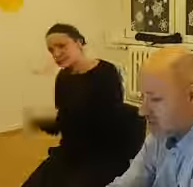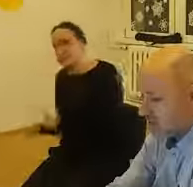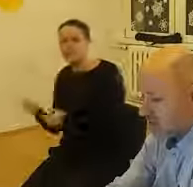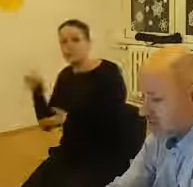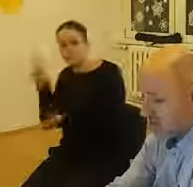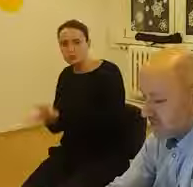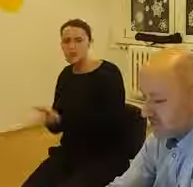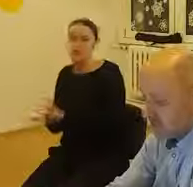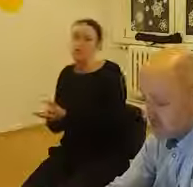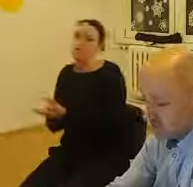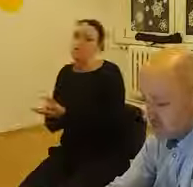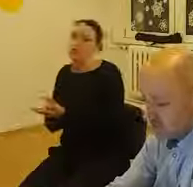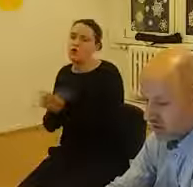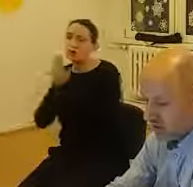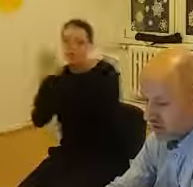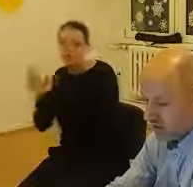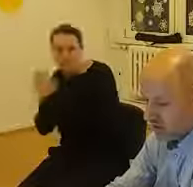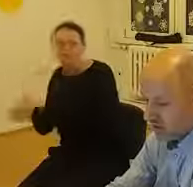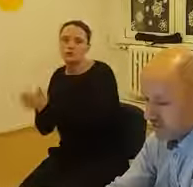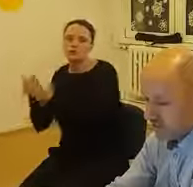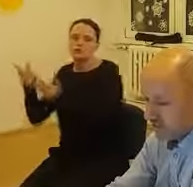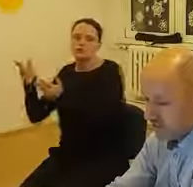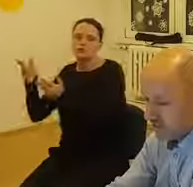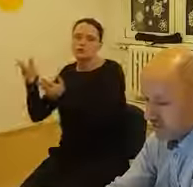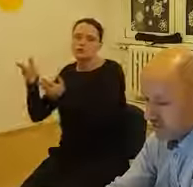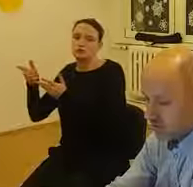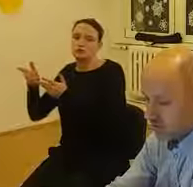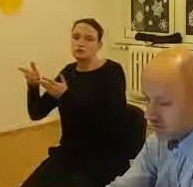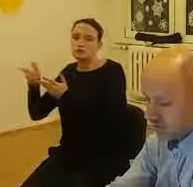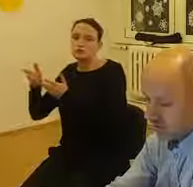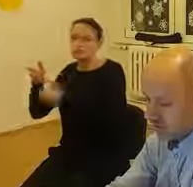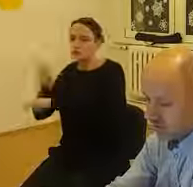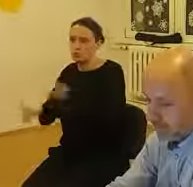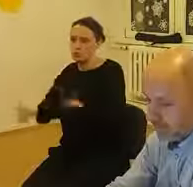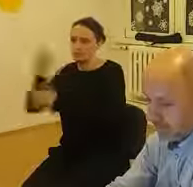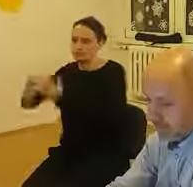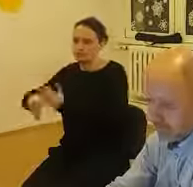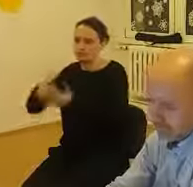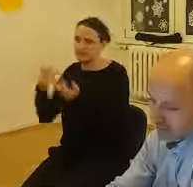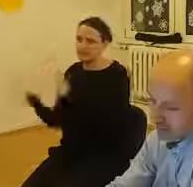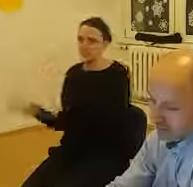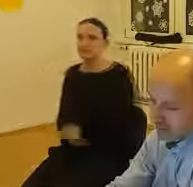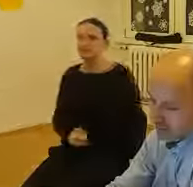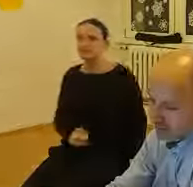się zainterweniować pomyślnie w wydziałach Urzędu Miasta.